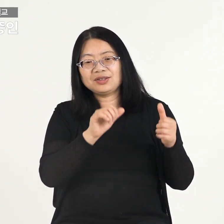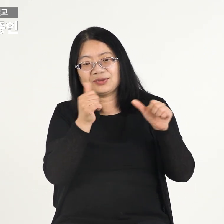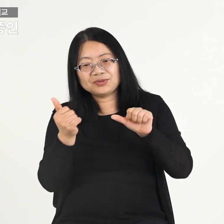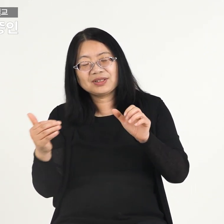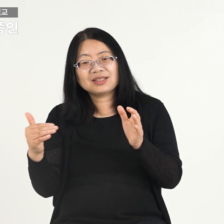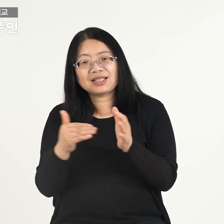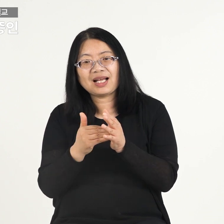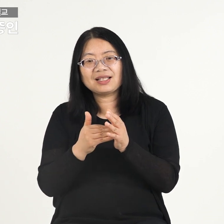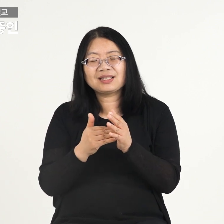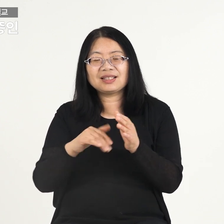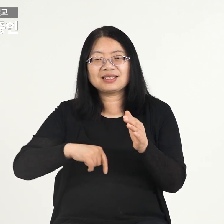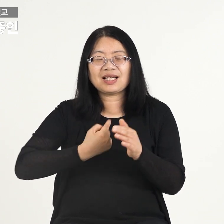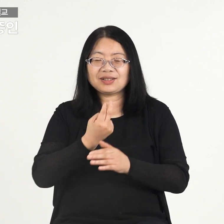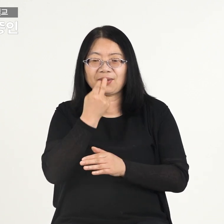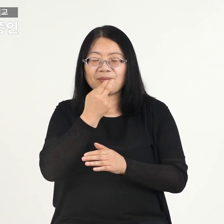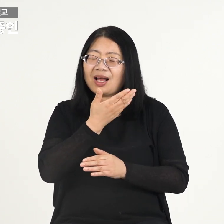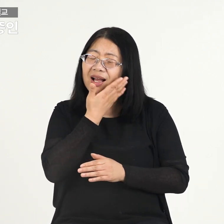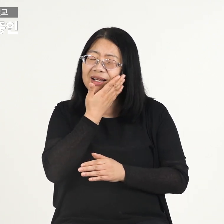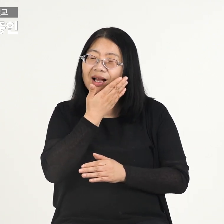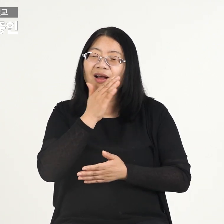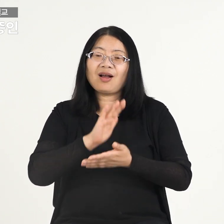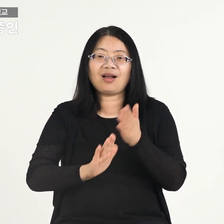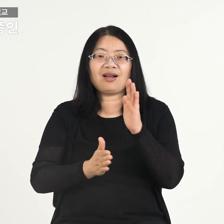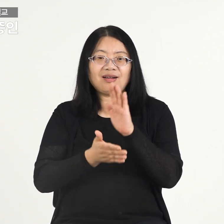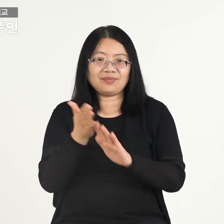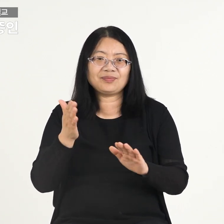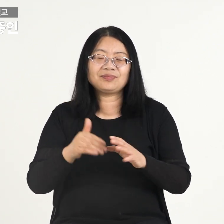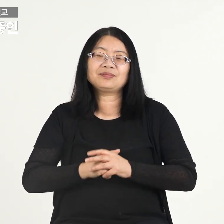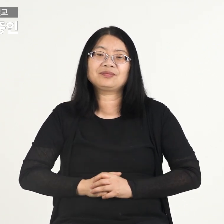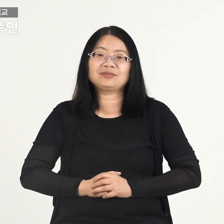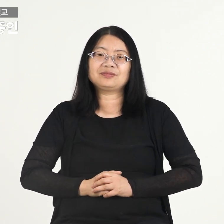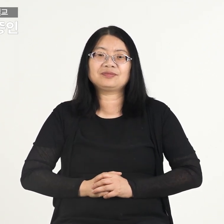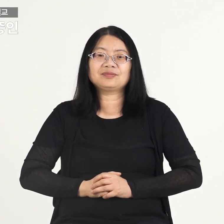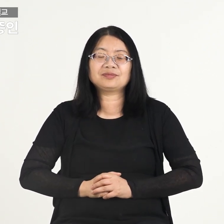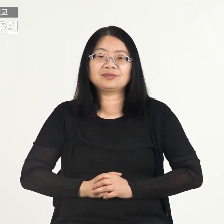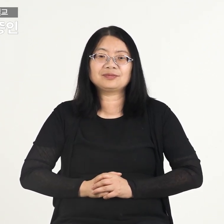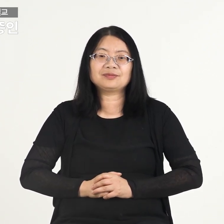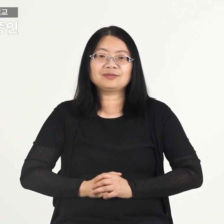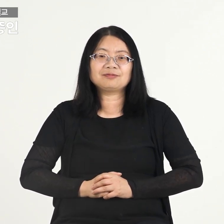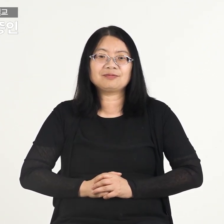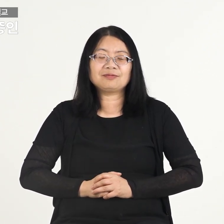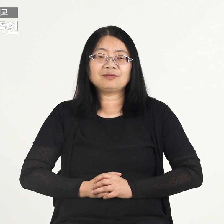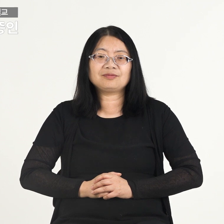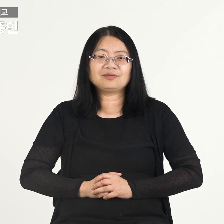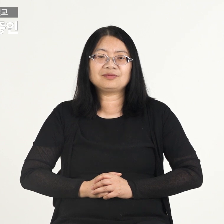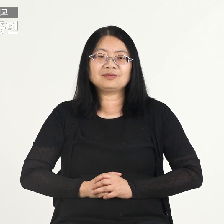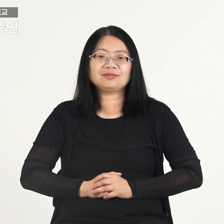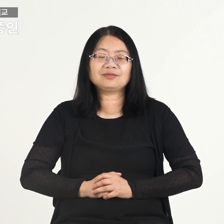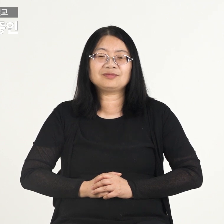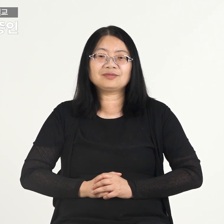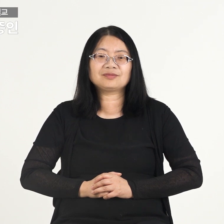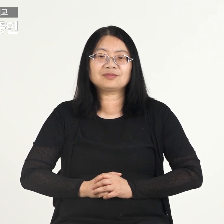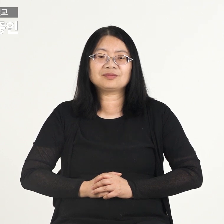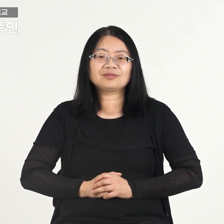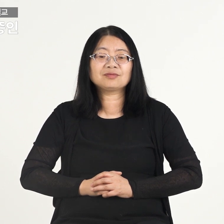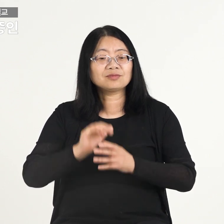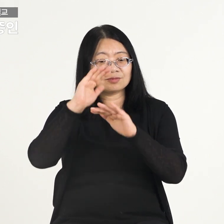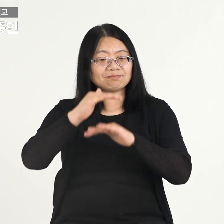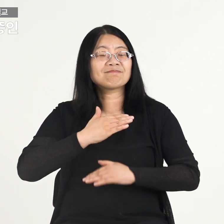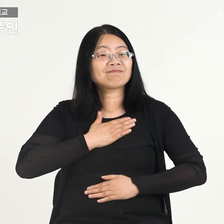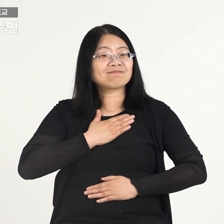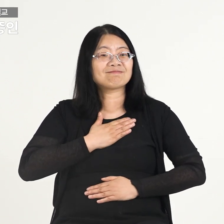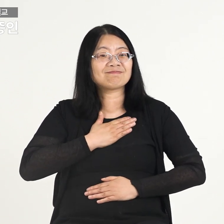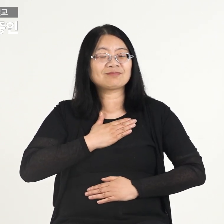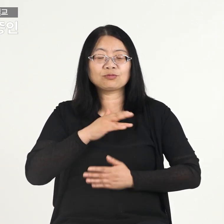죽기까지 자기들의 생명을 아끼지 아니하였도다. 자, 이제 여기까지는 알겠어요.